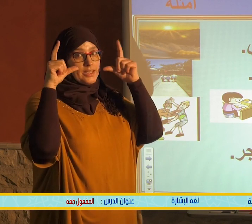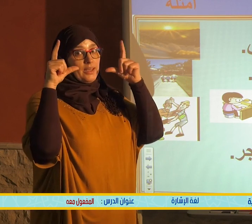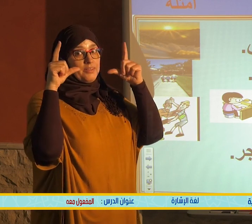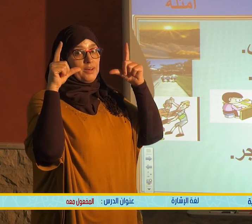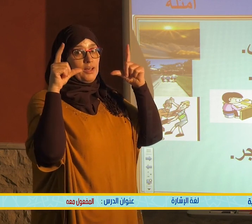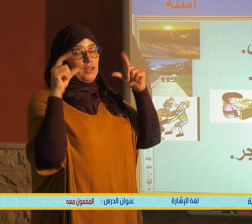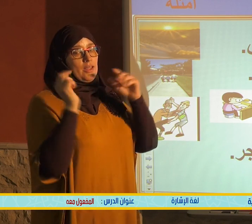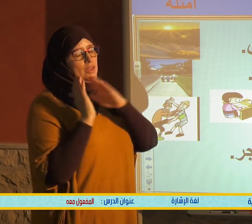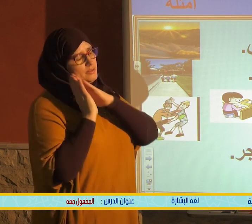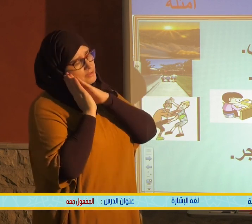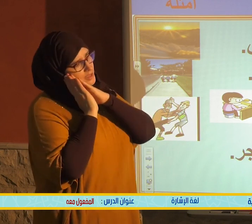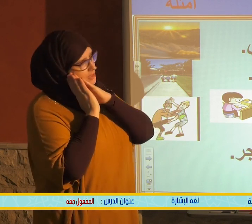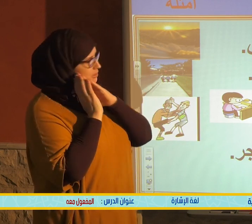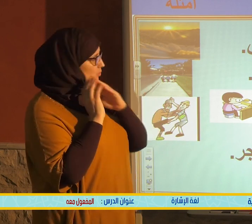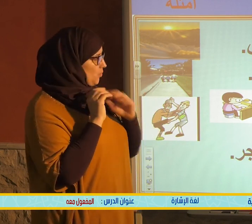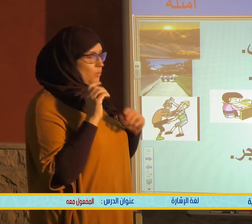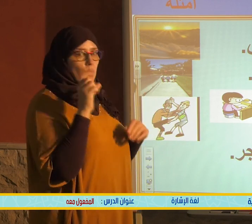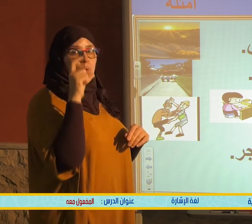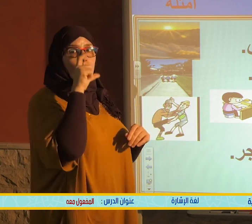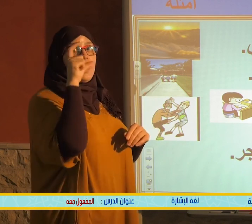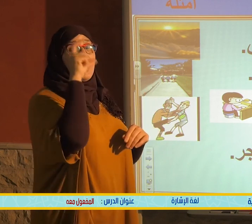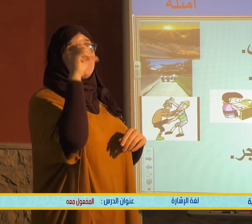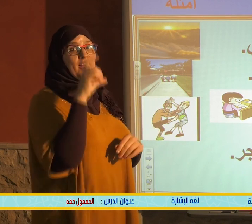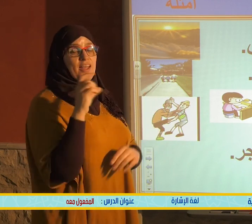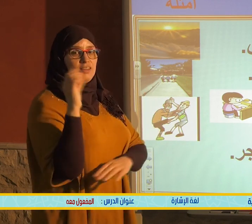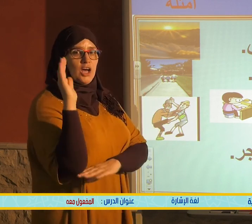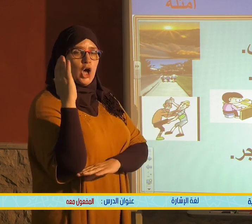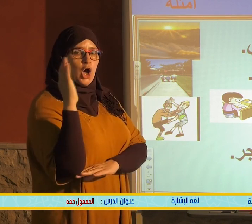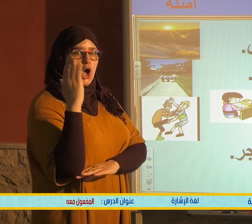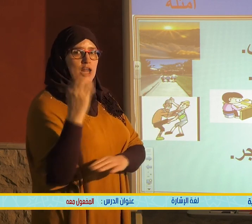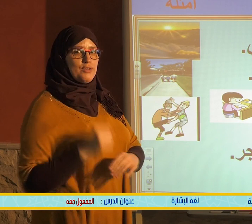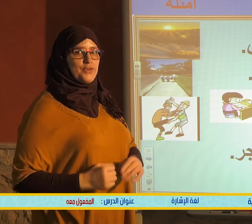استيقظ النائم وآذان الفجر.